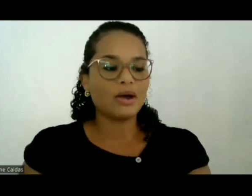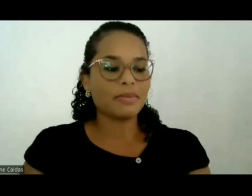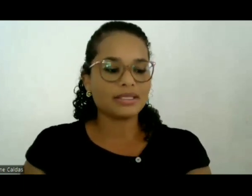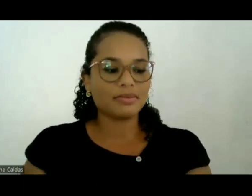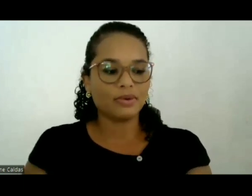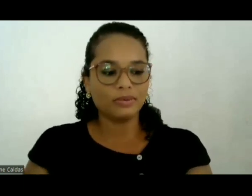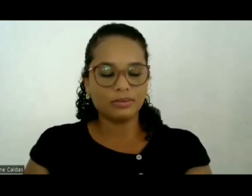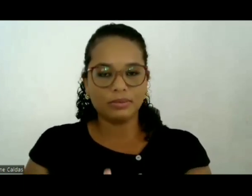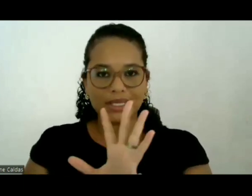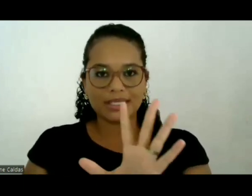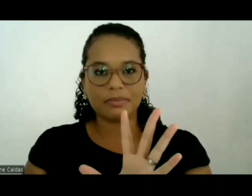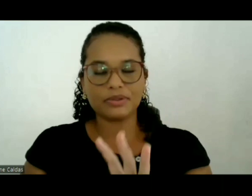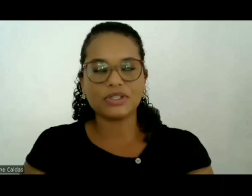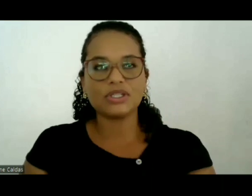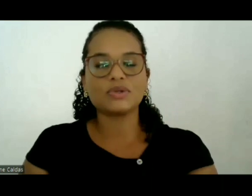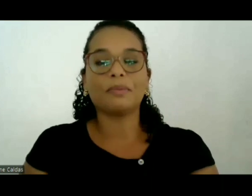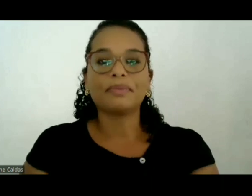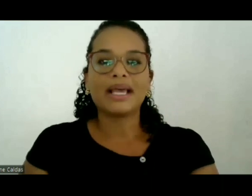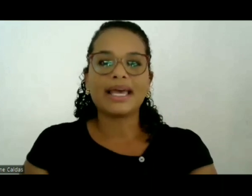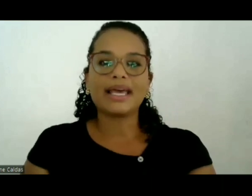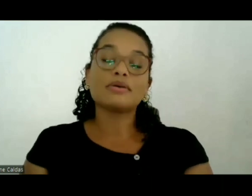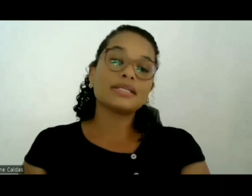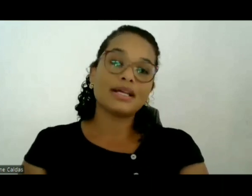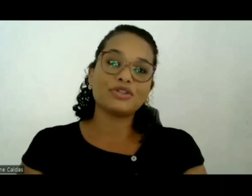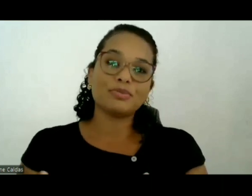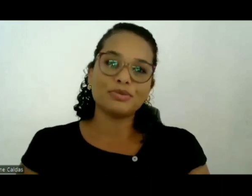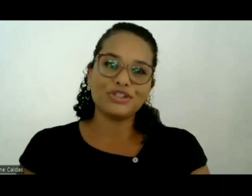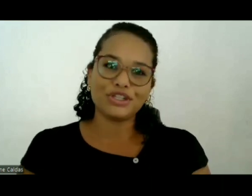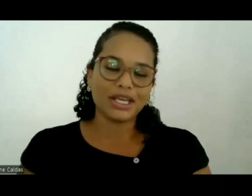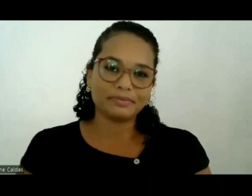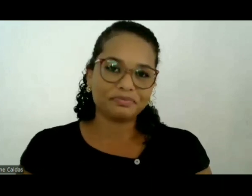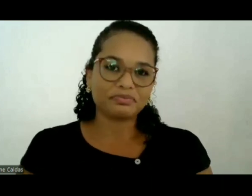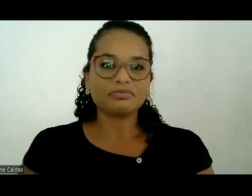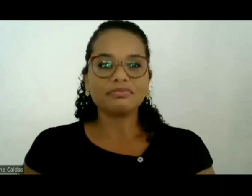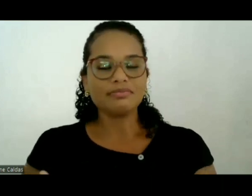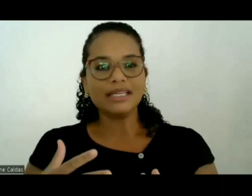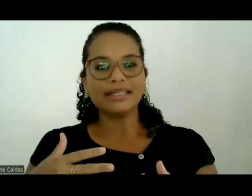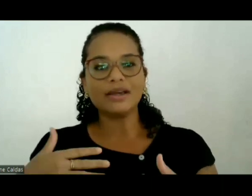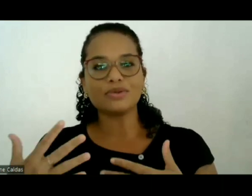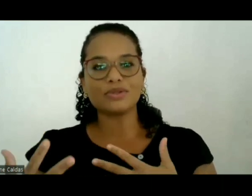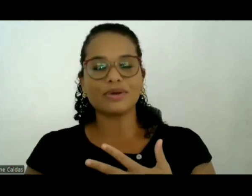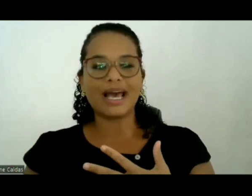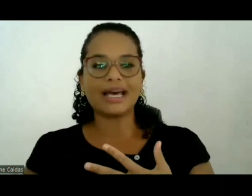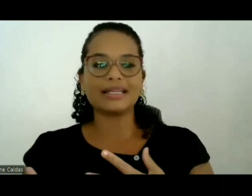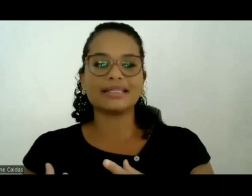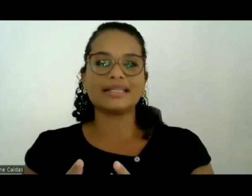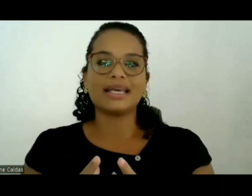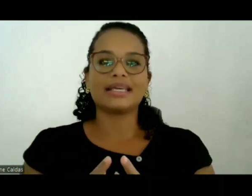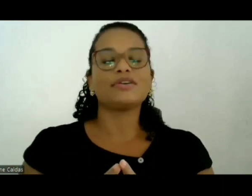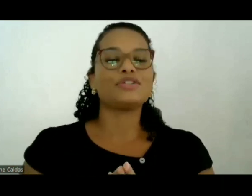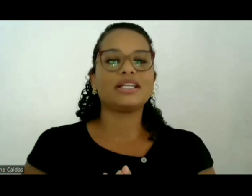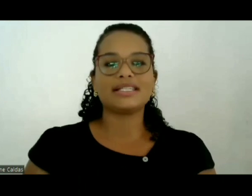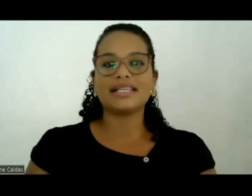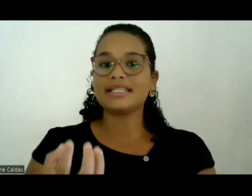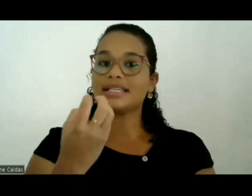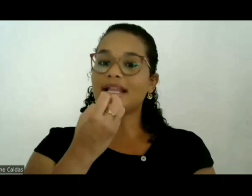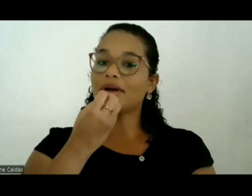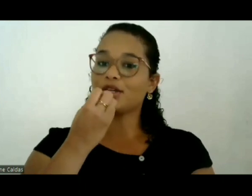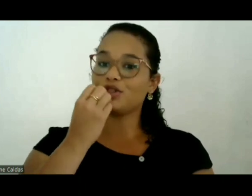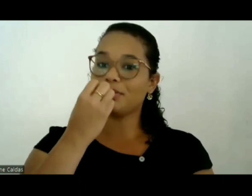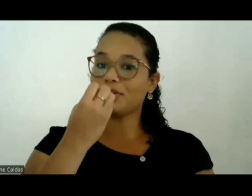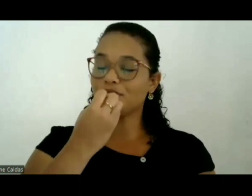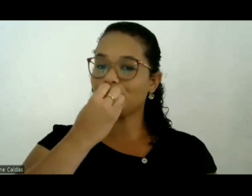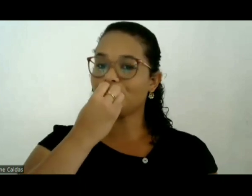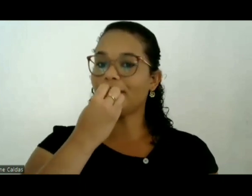Ó, um sinal mesmo, um bom exemplo disso é o sinal de bom dia. Tem alguns lugares que utilizam esse